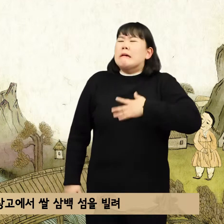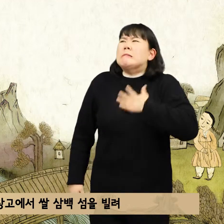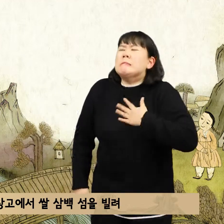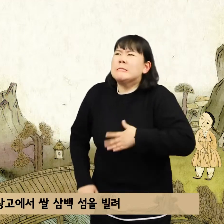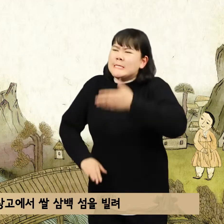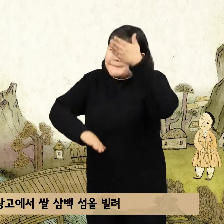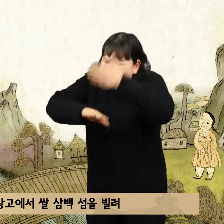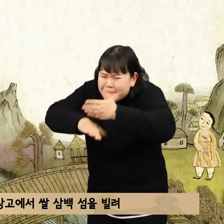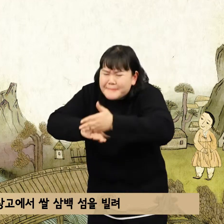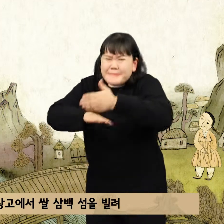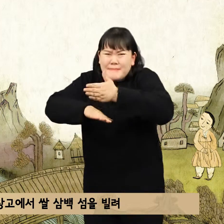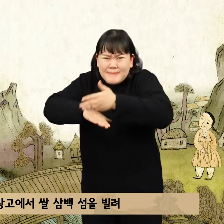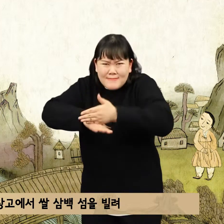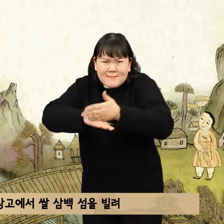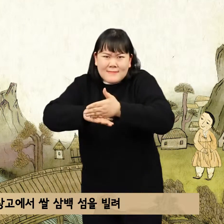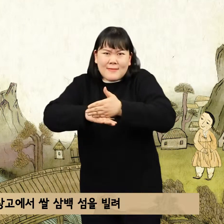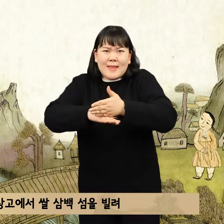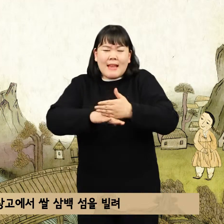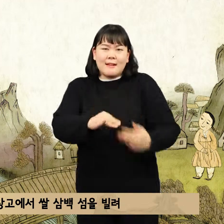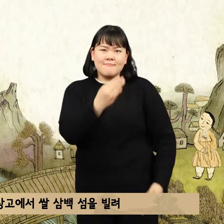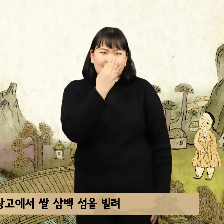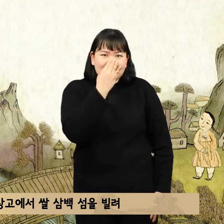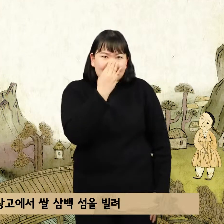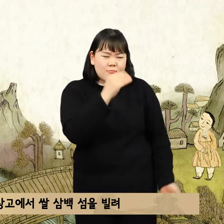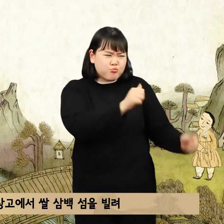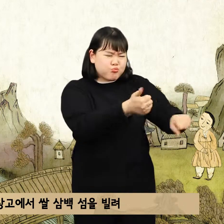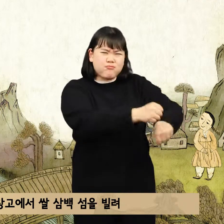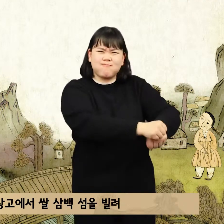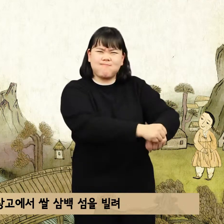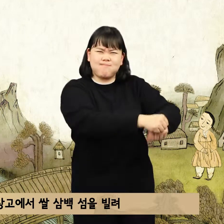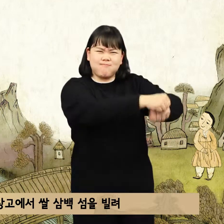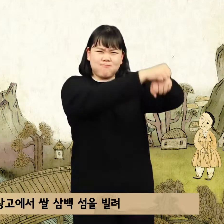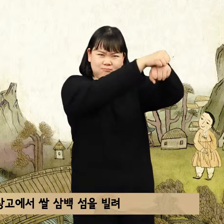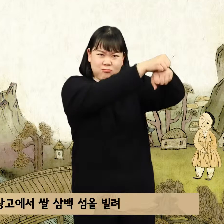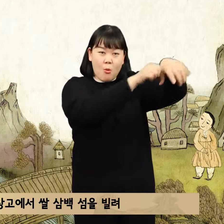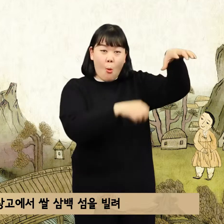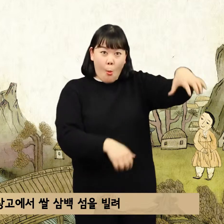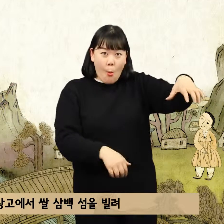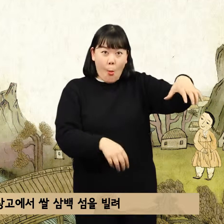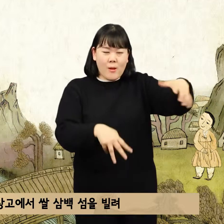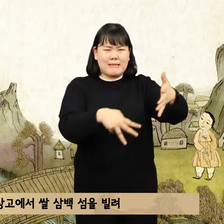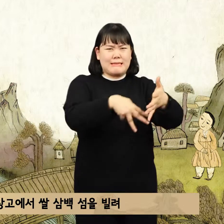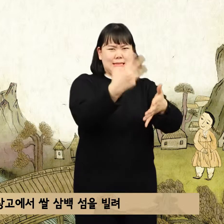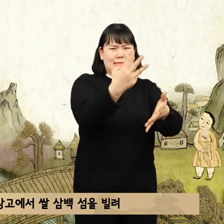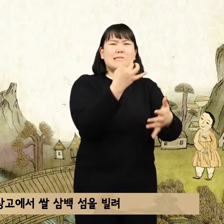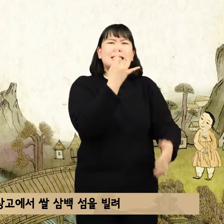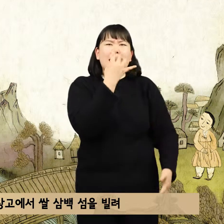사또는 덕진이의 창고에서 쌀 300섬을 빌려